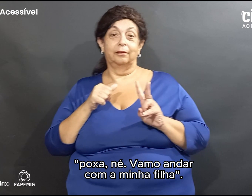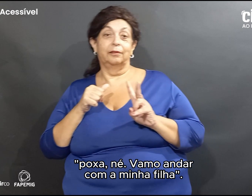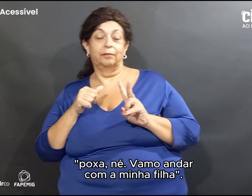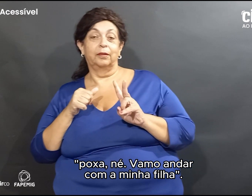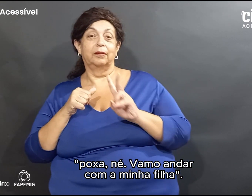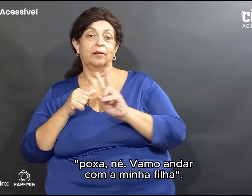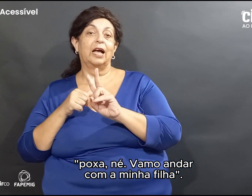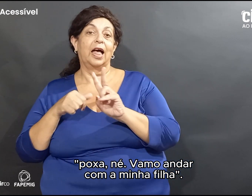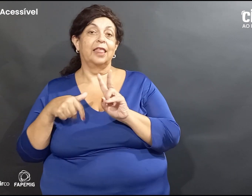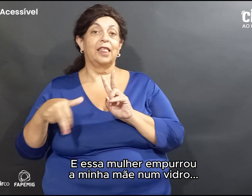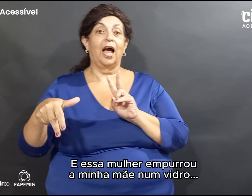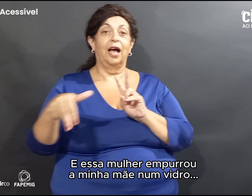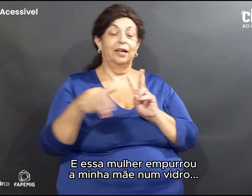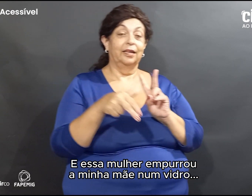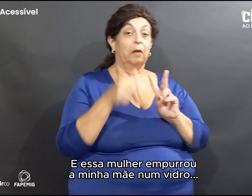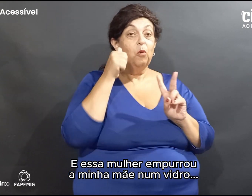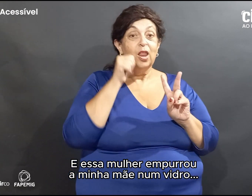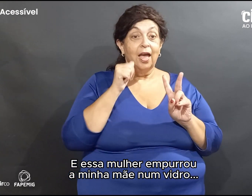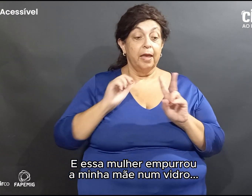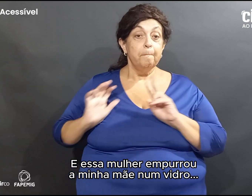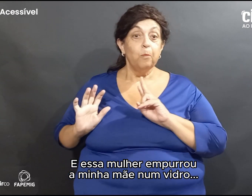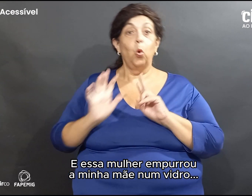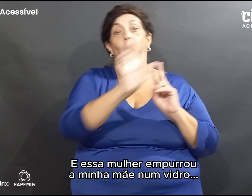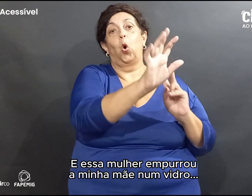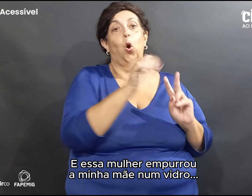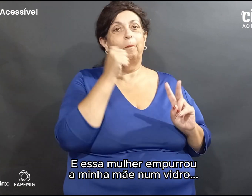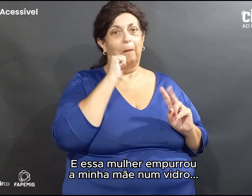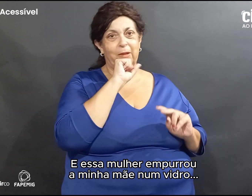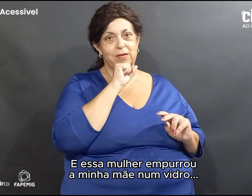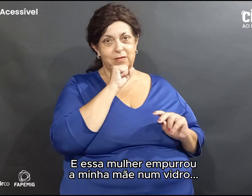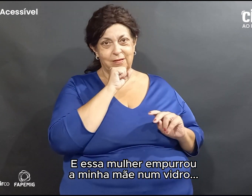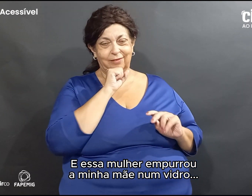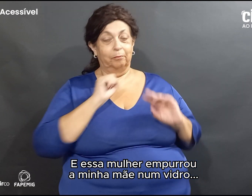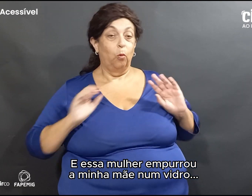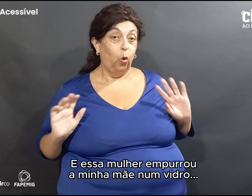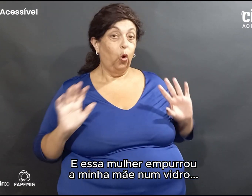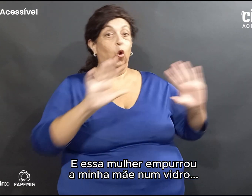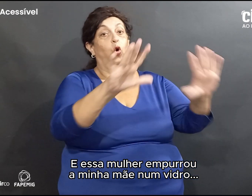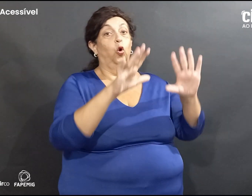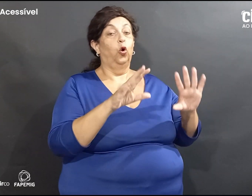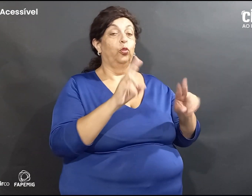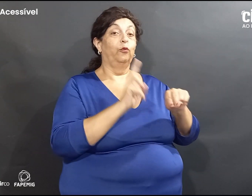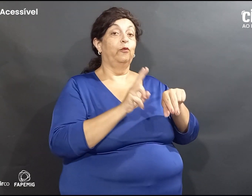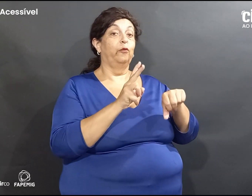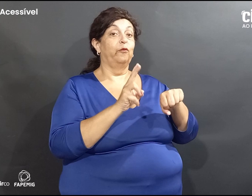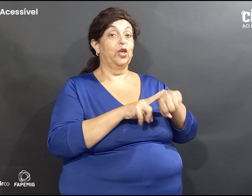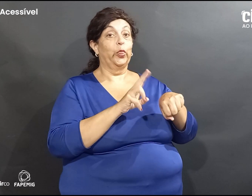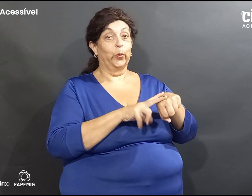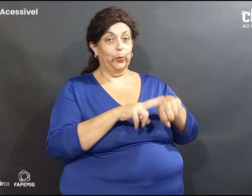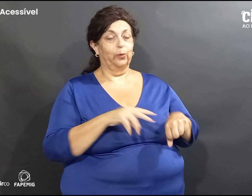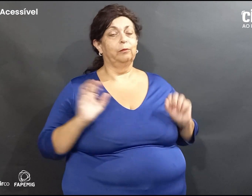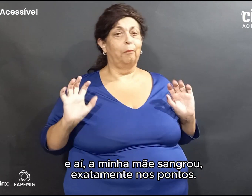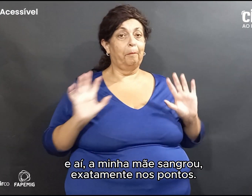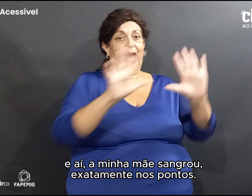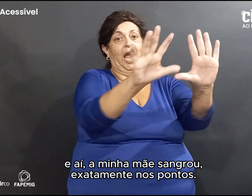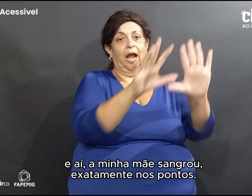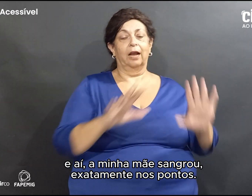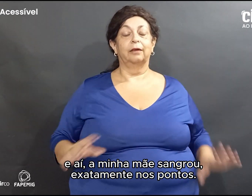andar com a minha filha. E essa mulher empurrou a minha mãe, né, num vidro, né? E aí a minha